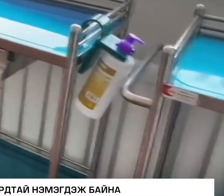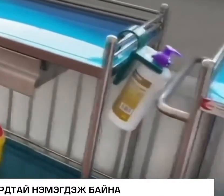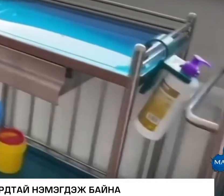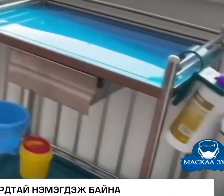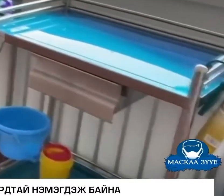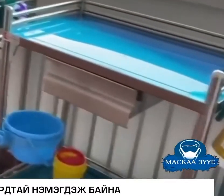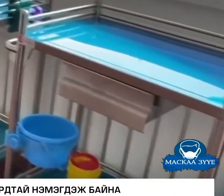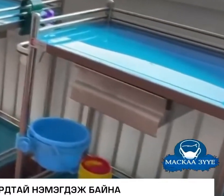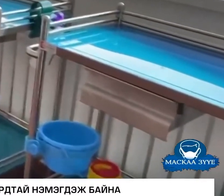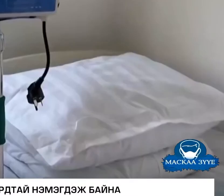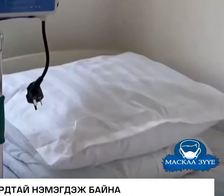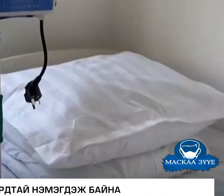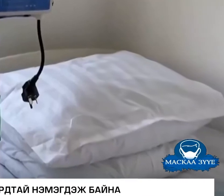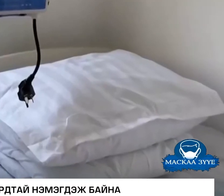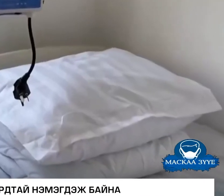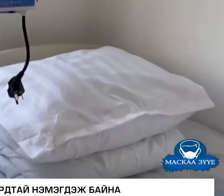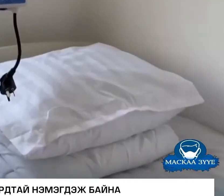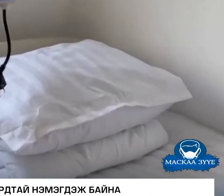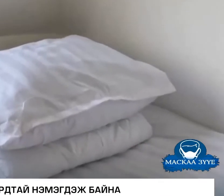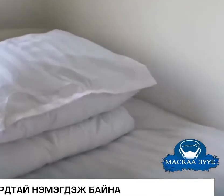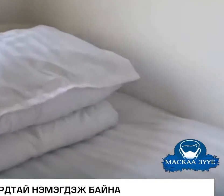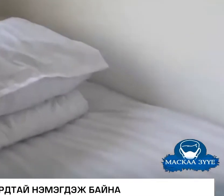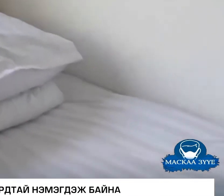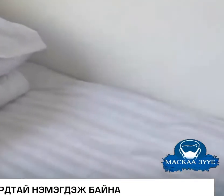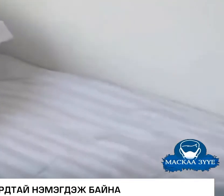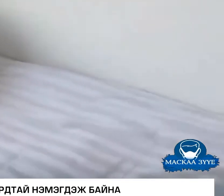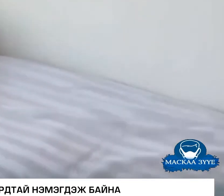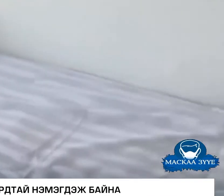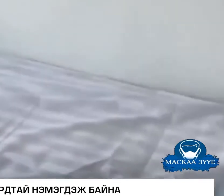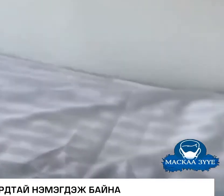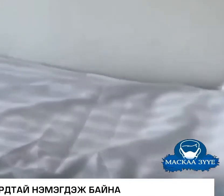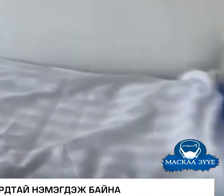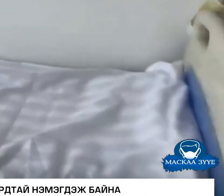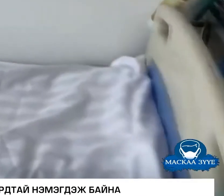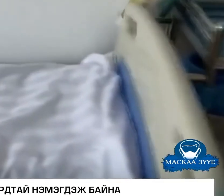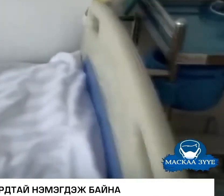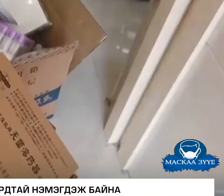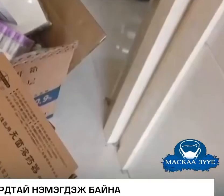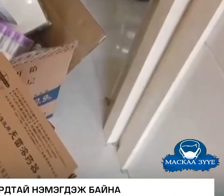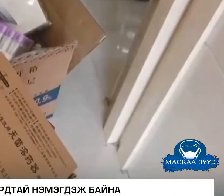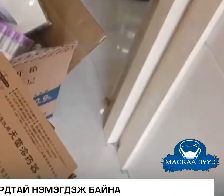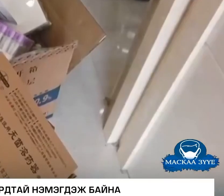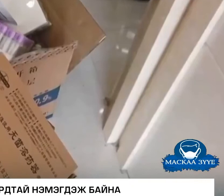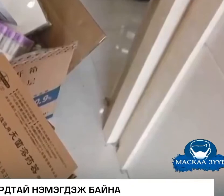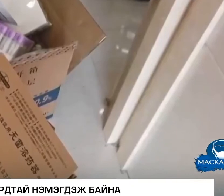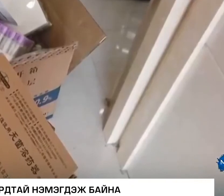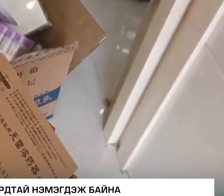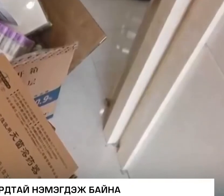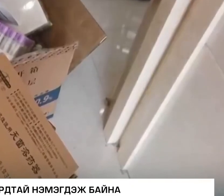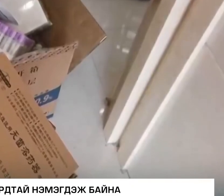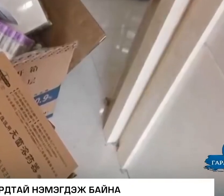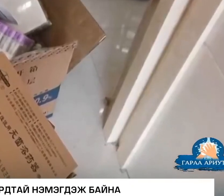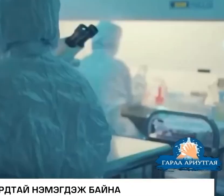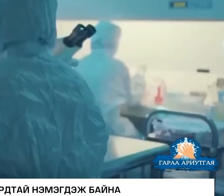зөвлэмжээг дэлхэрэглэмдээн багуулгаас өхсөөр огайм, за зәрэм өл сорнуудэч гэссэн амний хал зөвхээг заав шаар тах бүгээд хэрэв зөгээгүйгүйтөхоулдал торгах